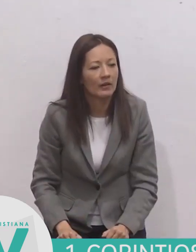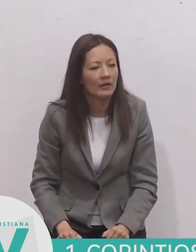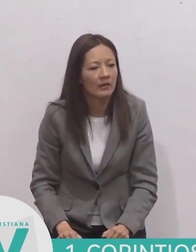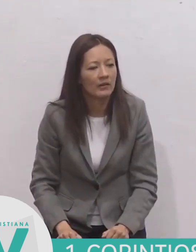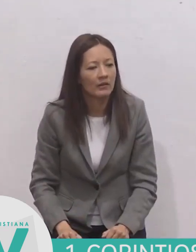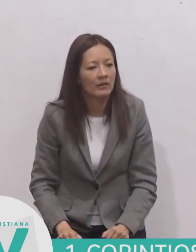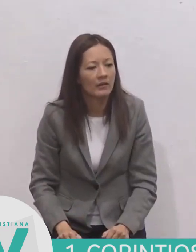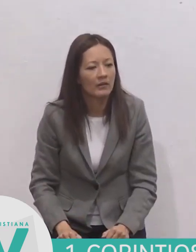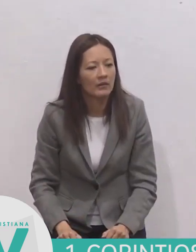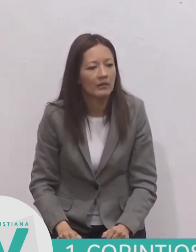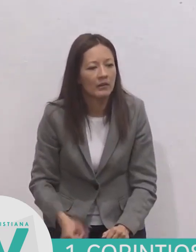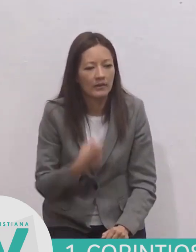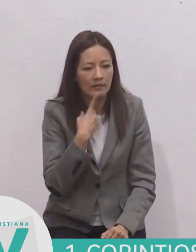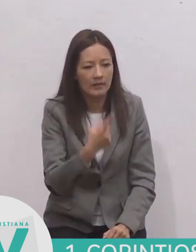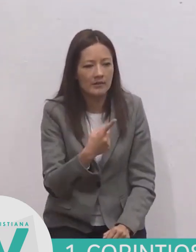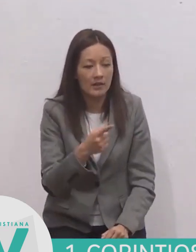en tu...